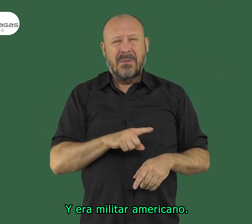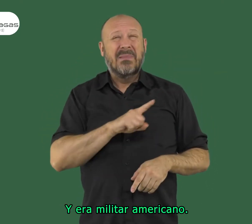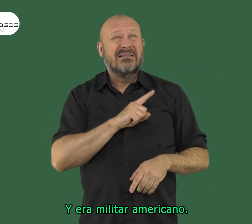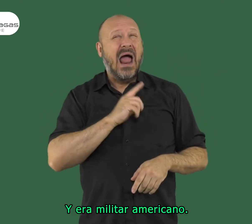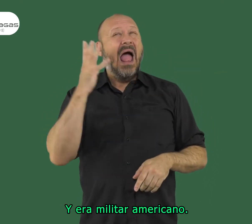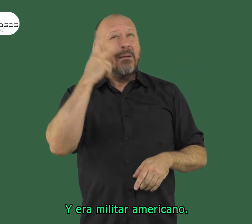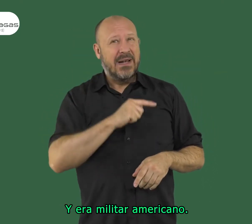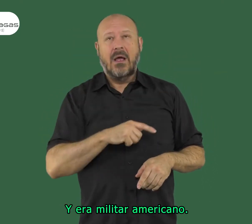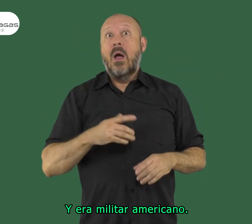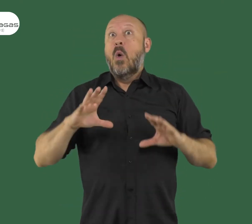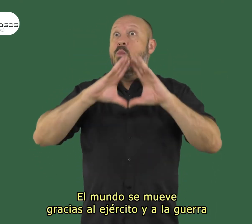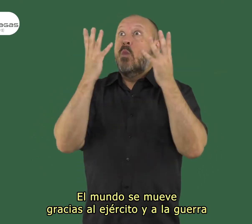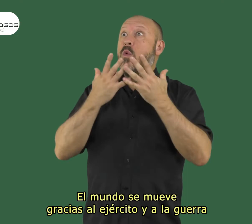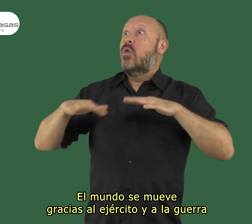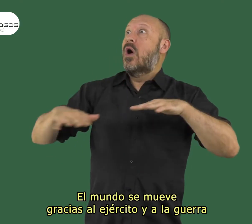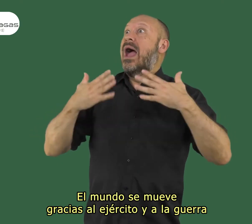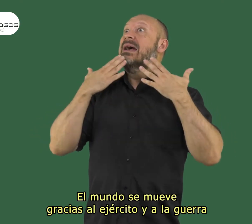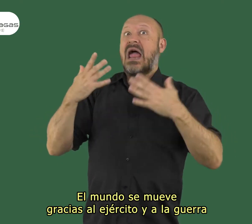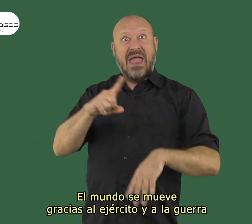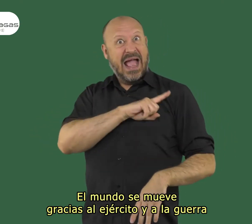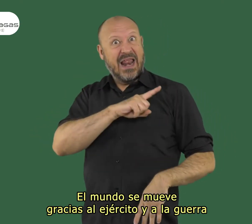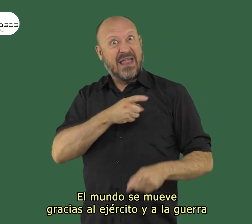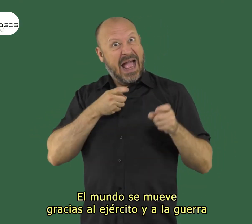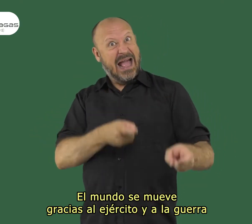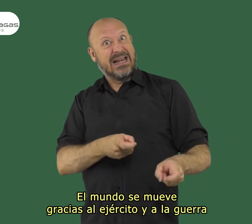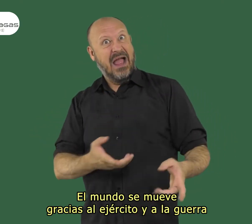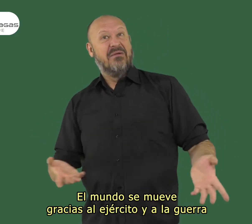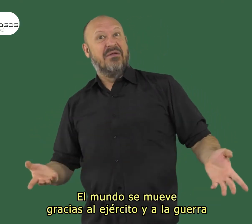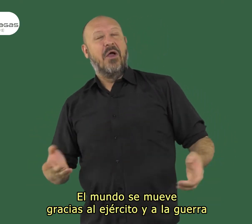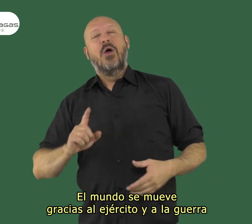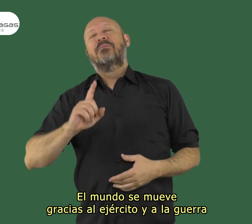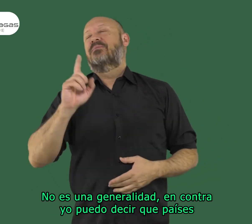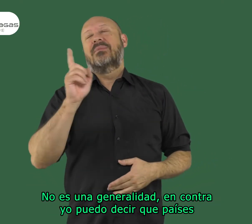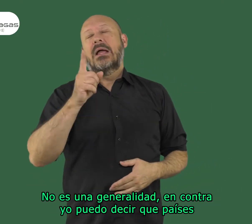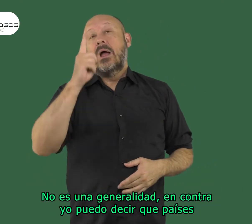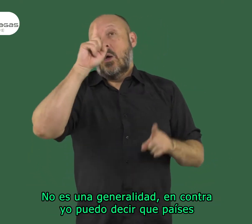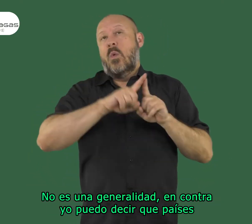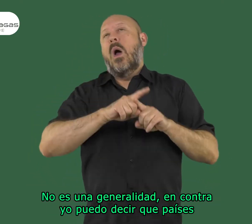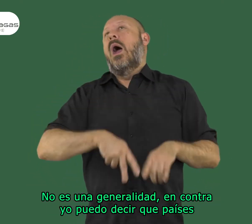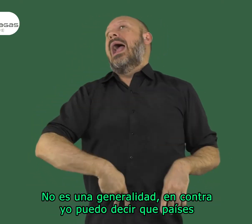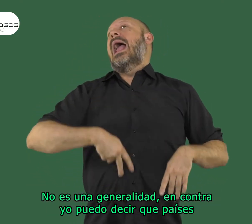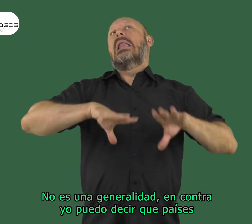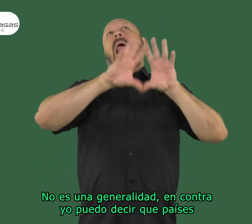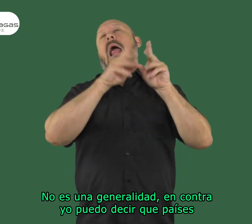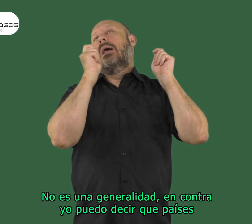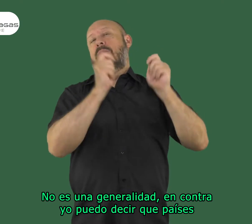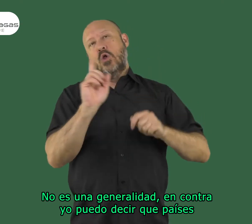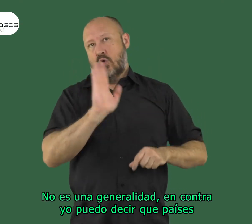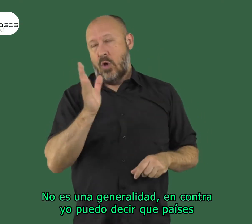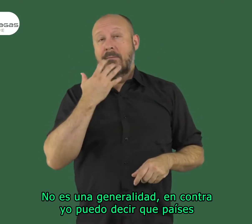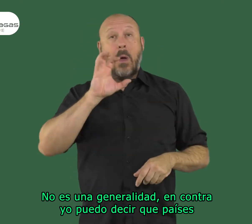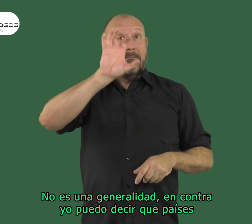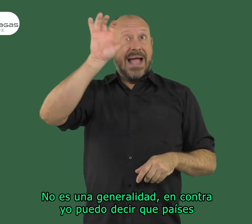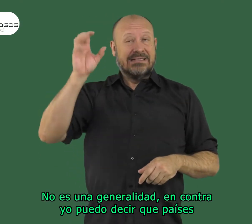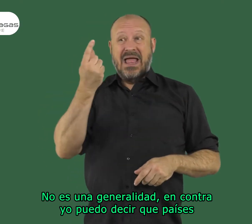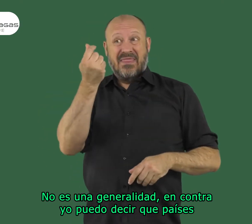Y era militar americano. El mundo se mueve gracias al ejército y a la guerra. No es una generalidad. En contra, yo